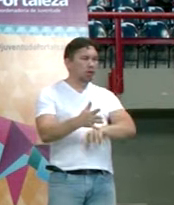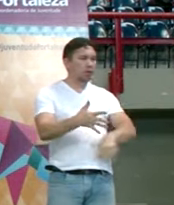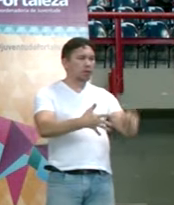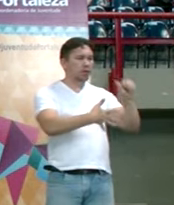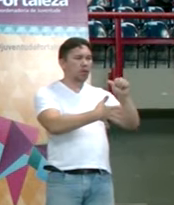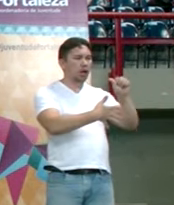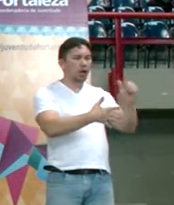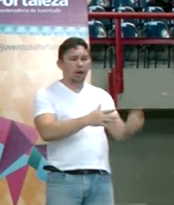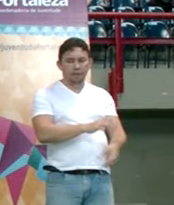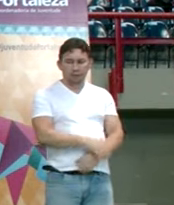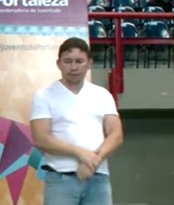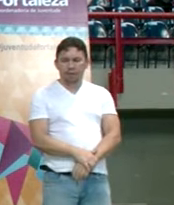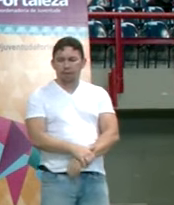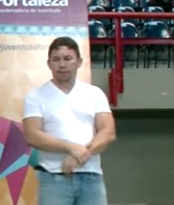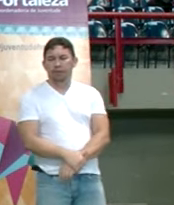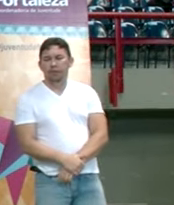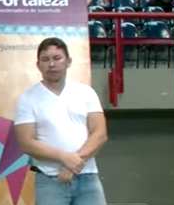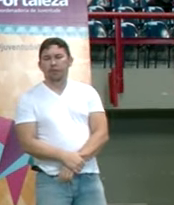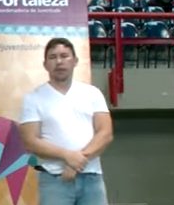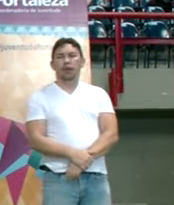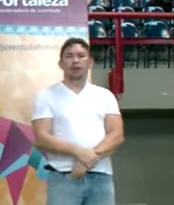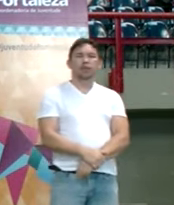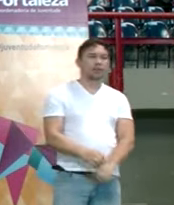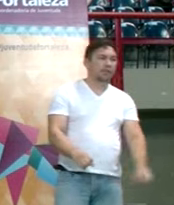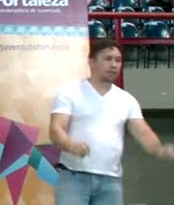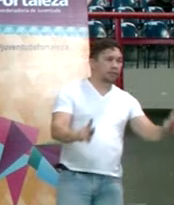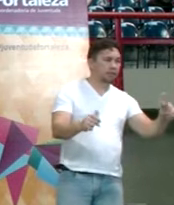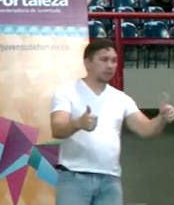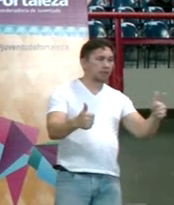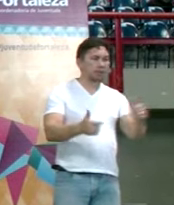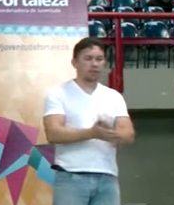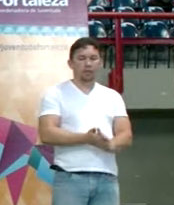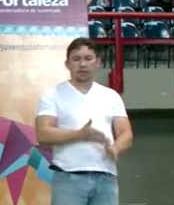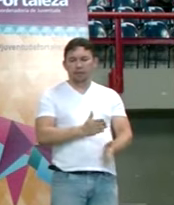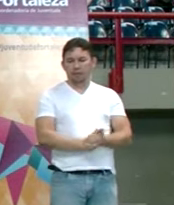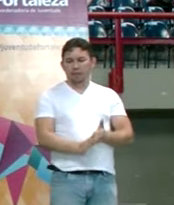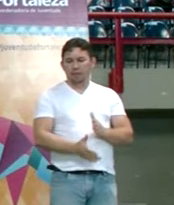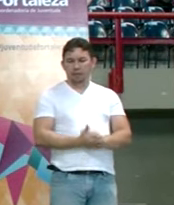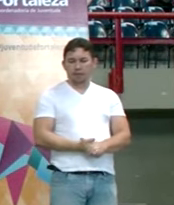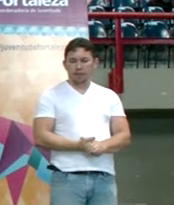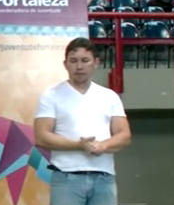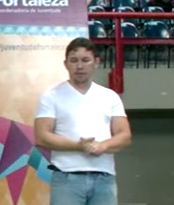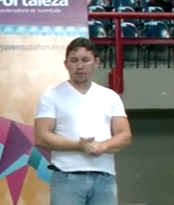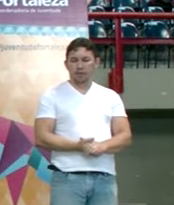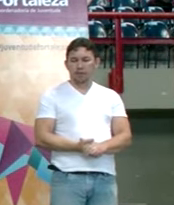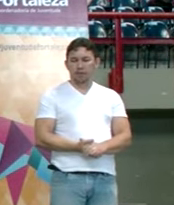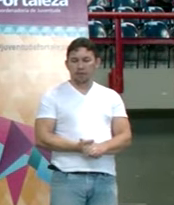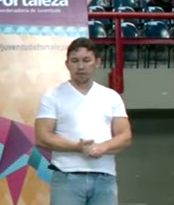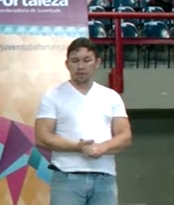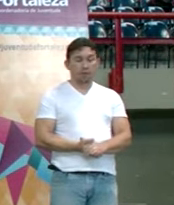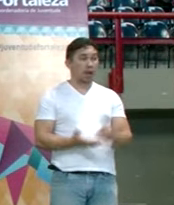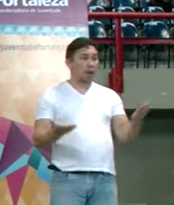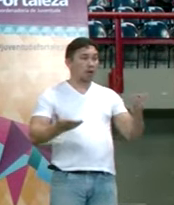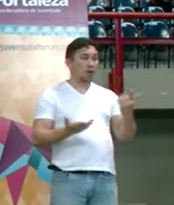certa letra letra a joia Vamos outra